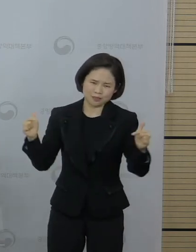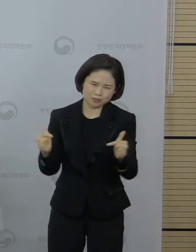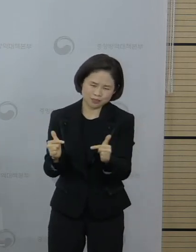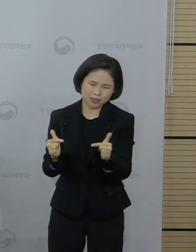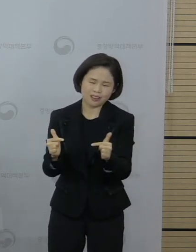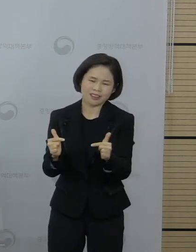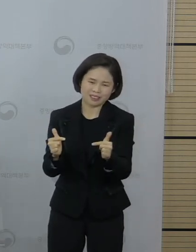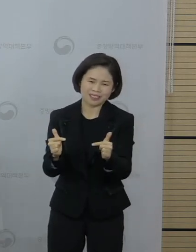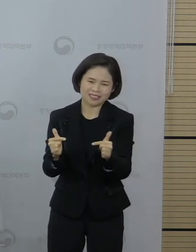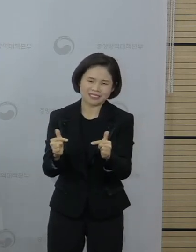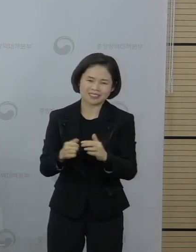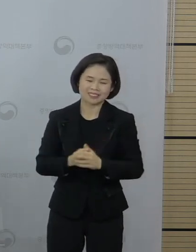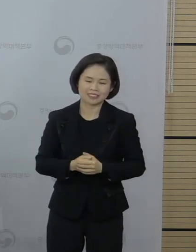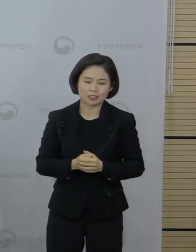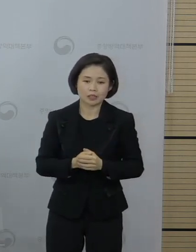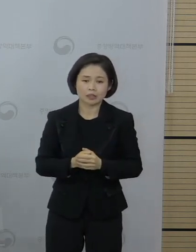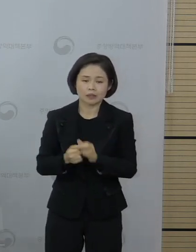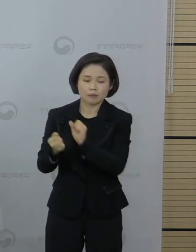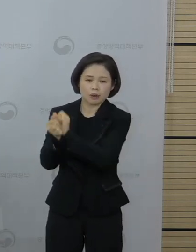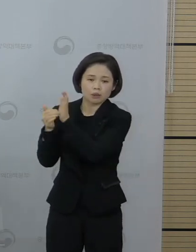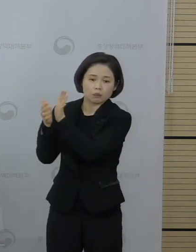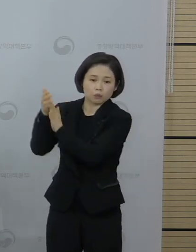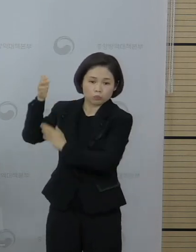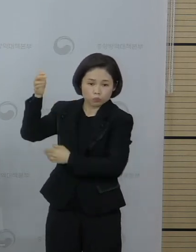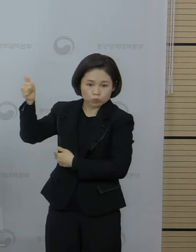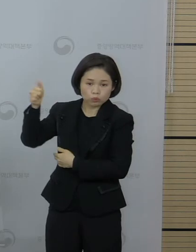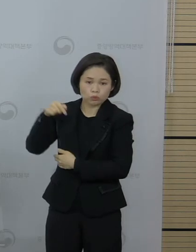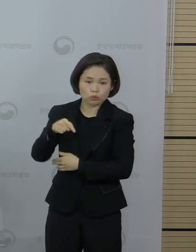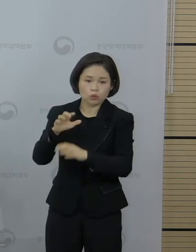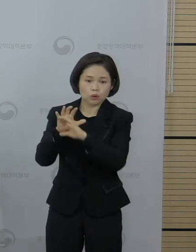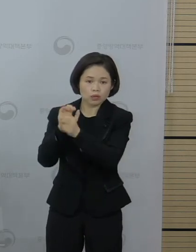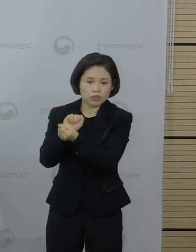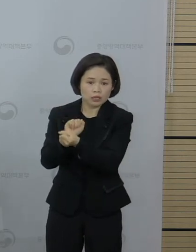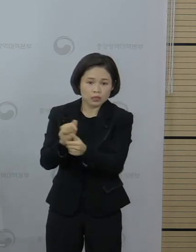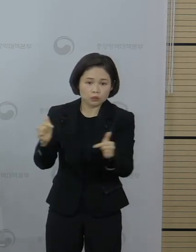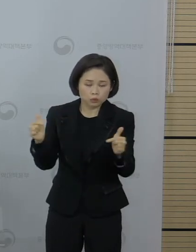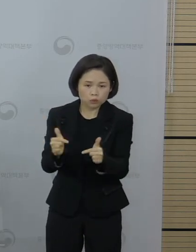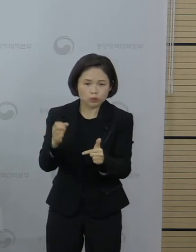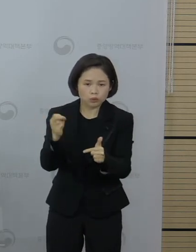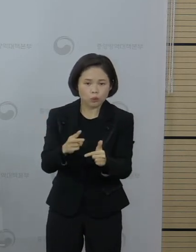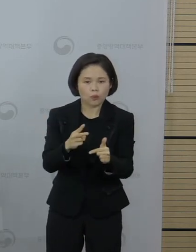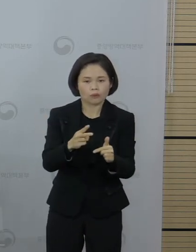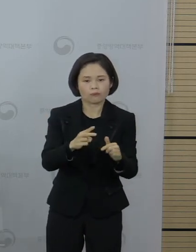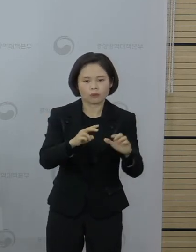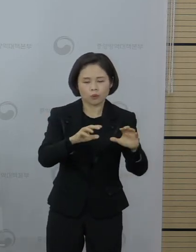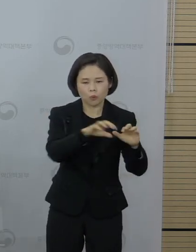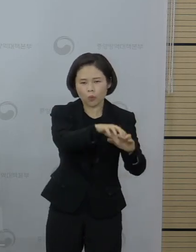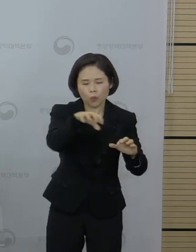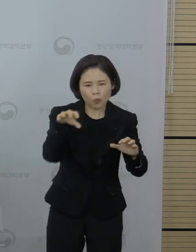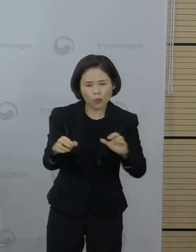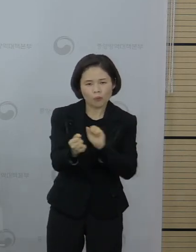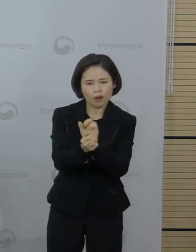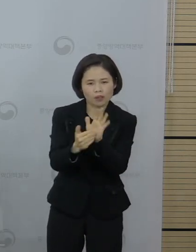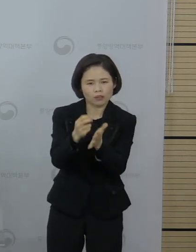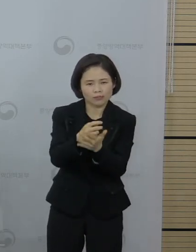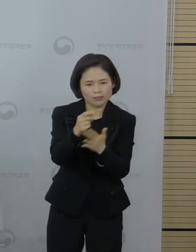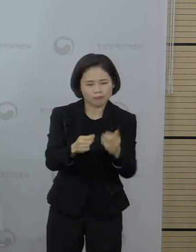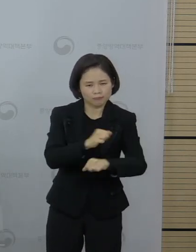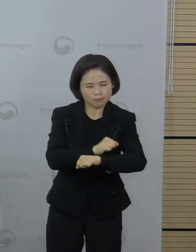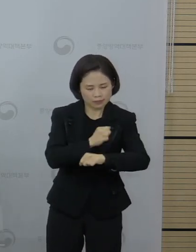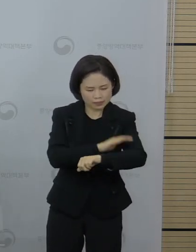방역 당국은 이러한 상황이 지속될 수 있도록 각고의 노력을 더하겠습니다.